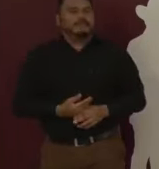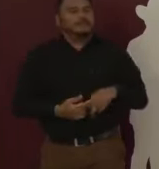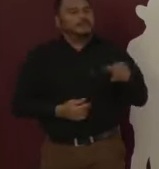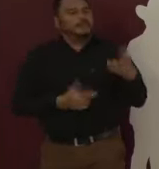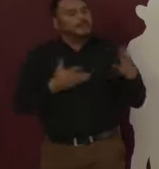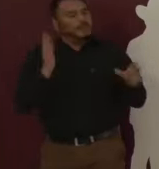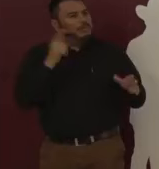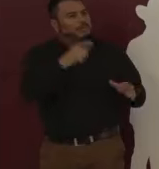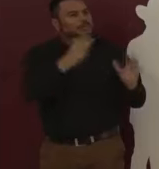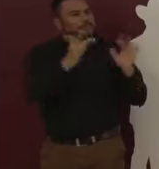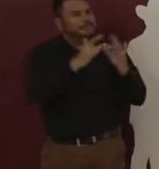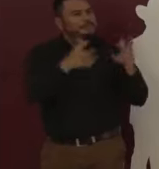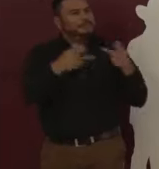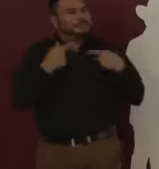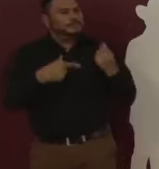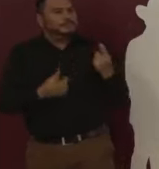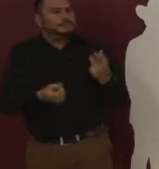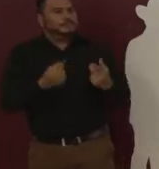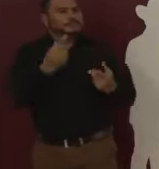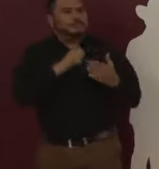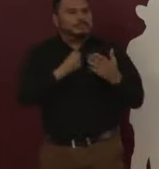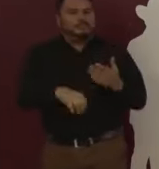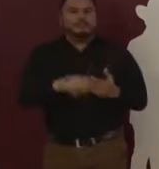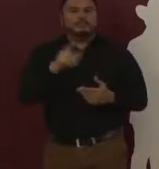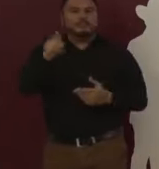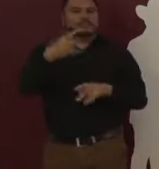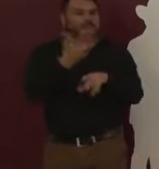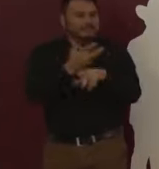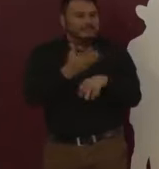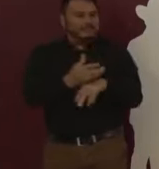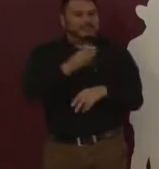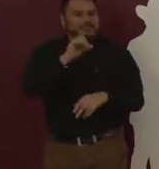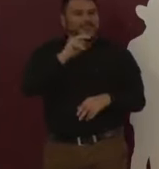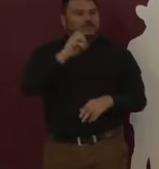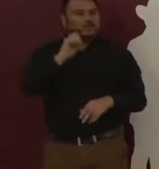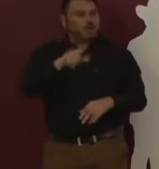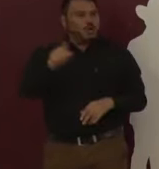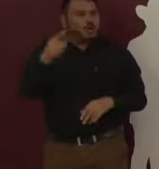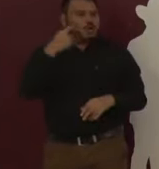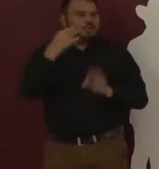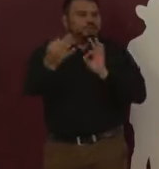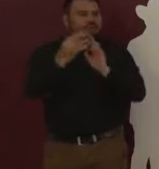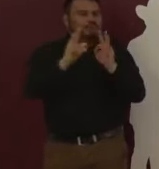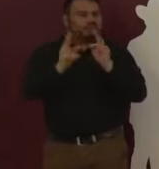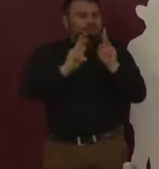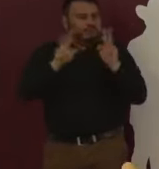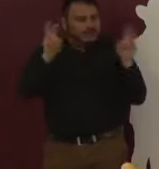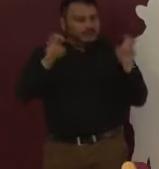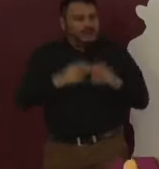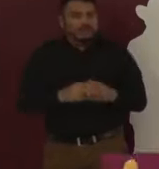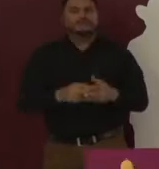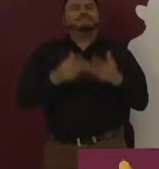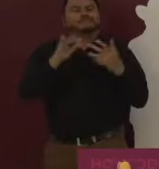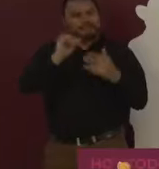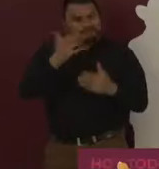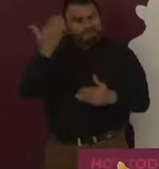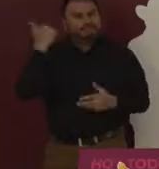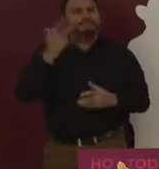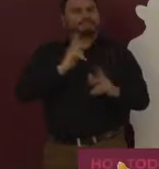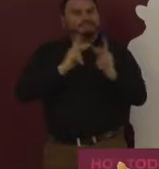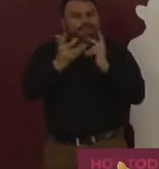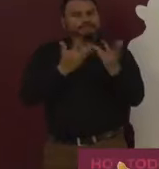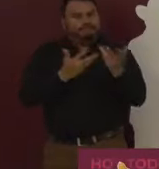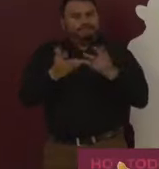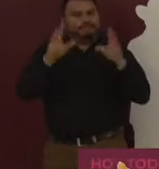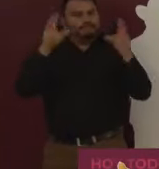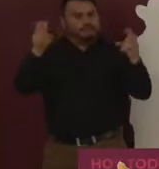usted con algún personaje de consulado de Estados Unidos aquí en Tijuana que le han hablado de este tema? Hemos platicado del tema, sí, con